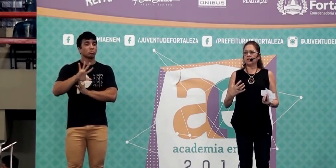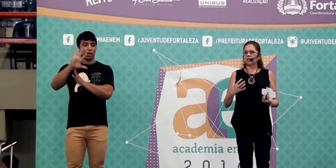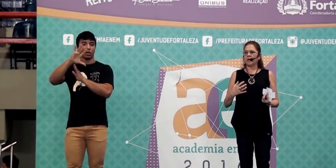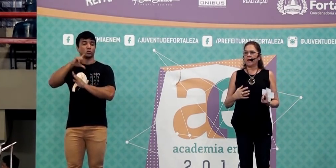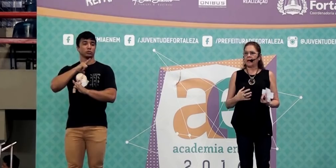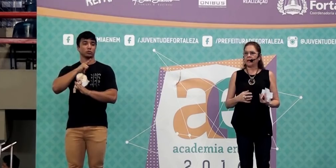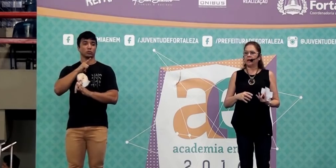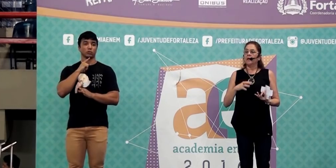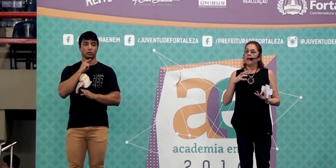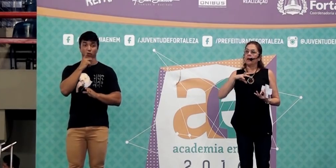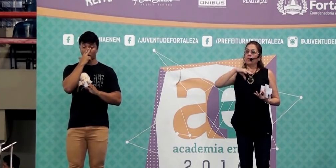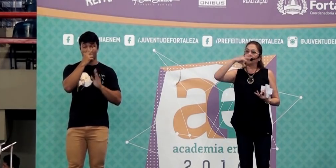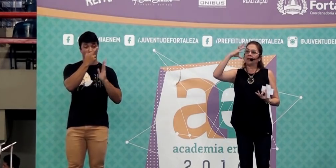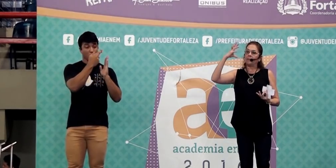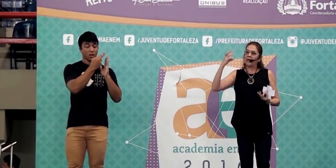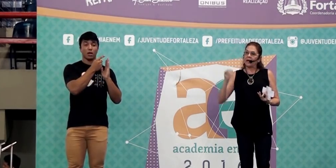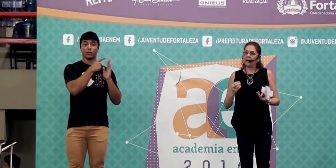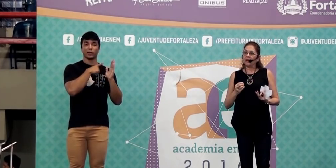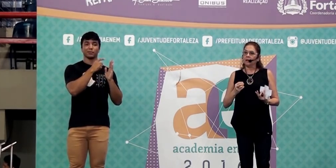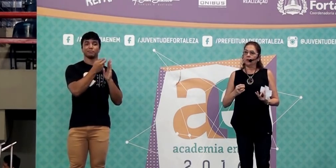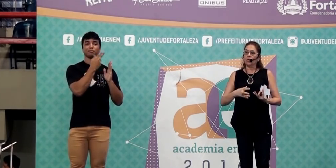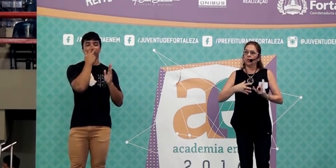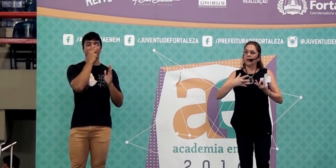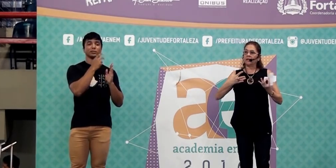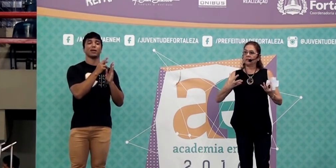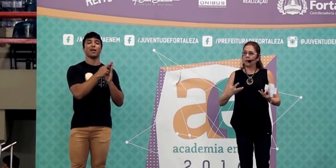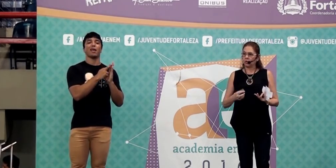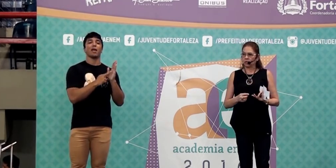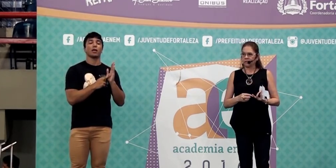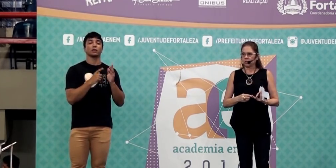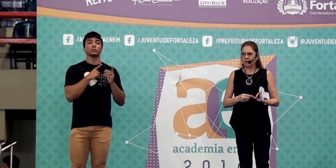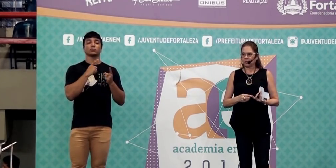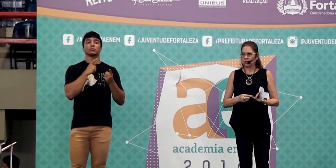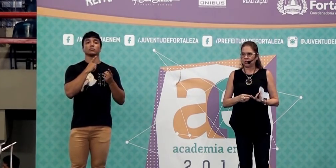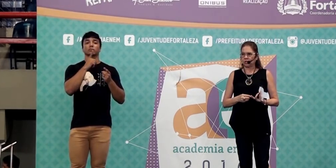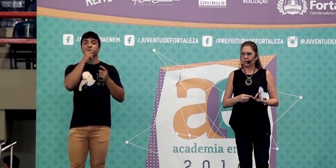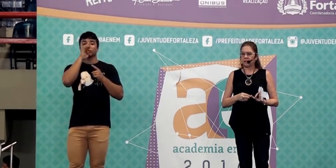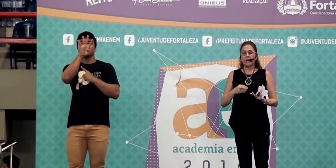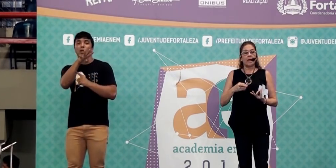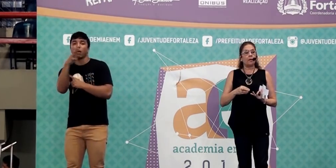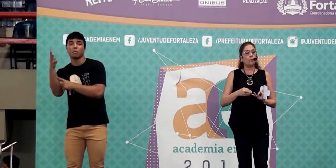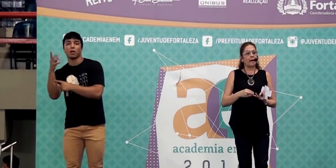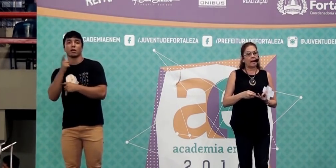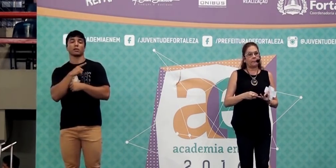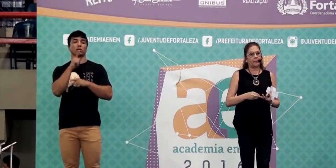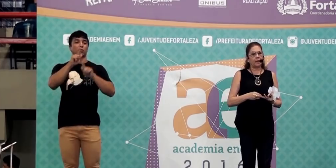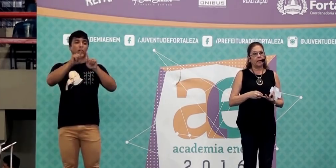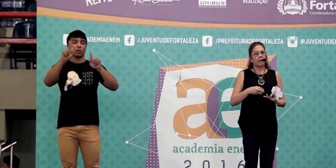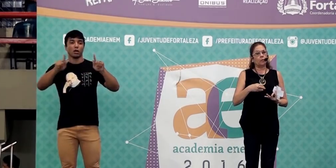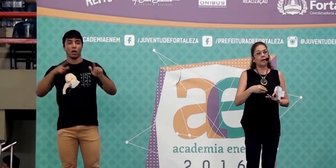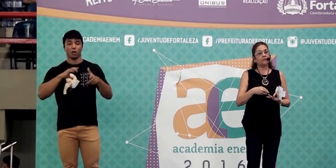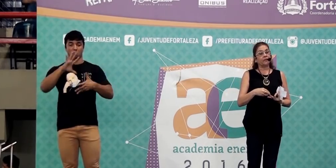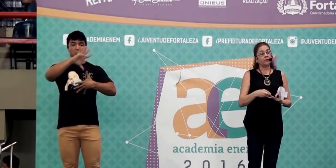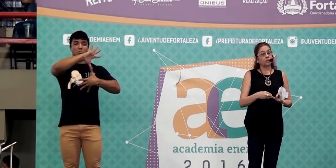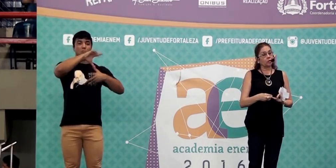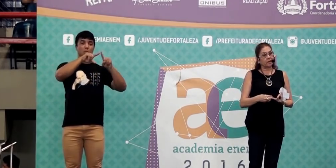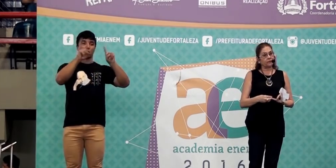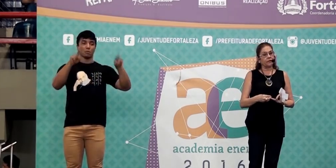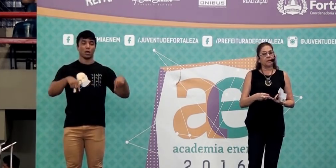2, via de regra, é uma tabela com respostas estatísticas, é um mapa, é